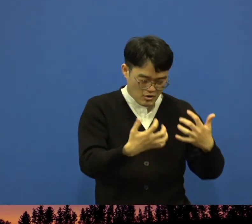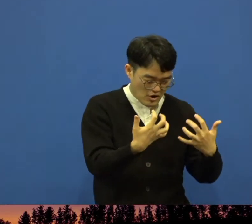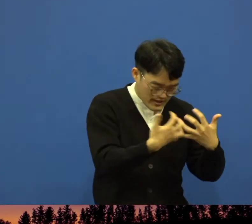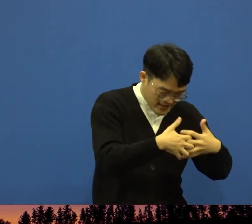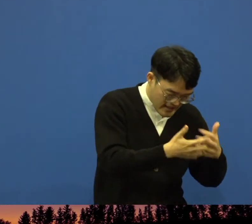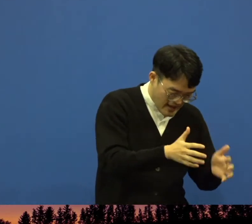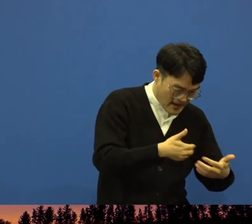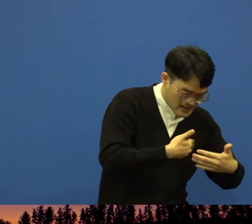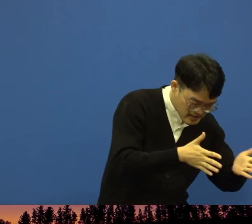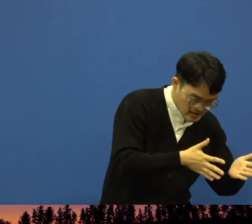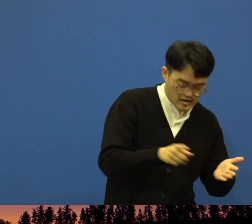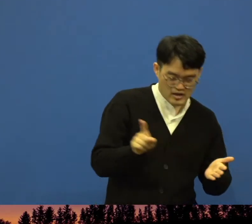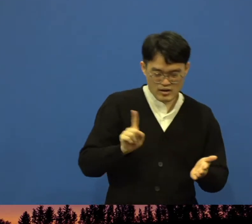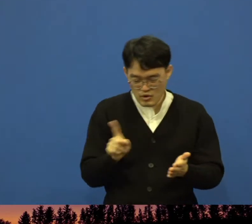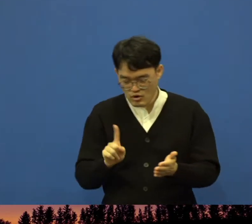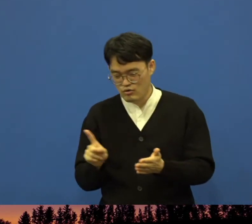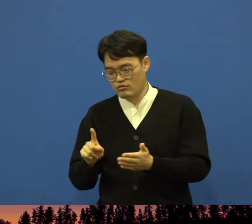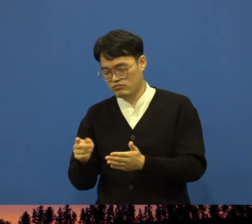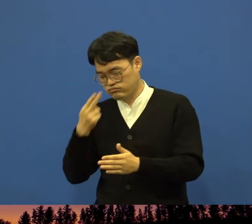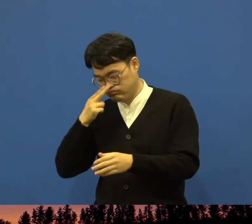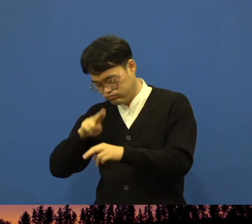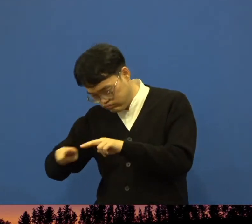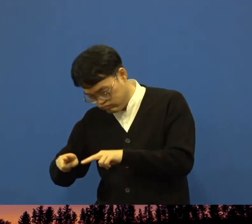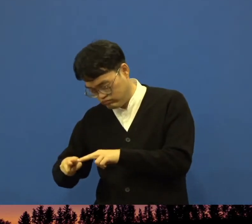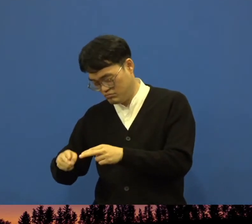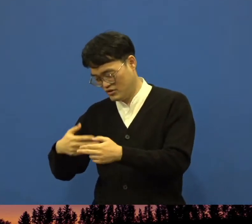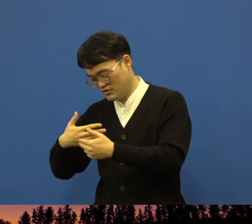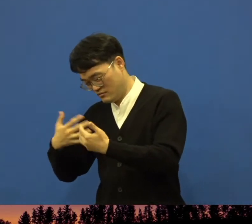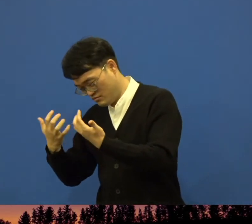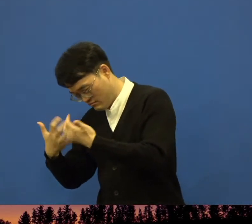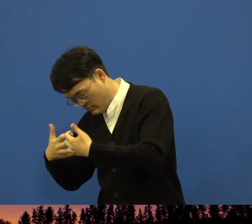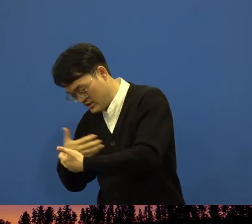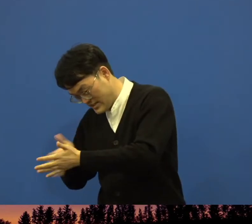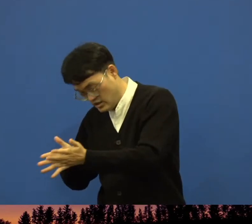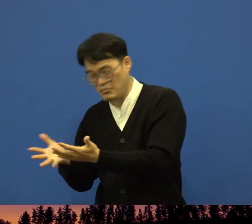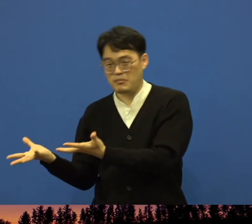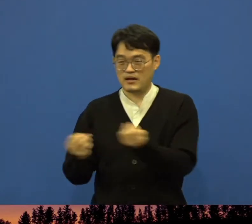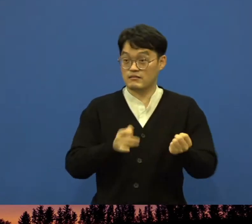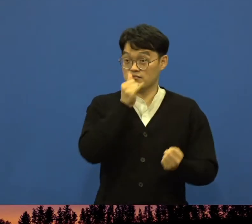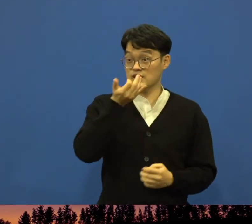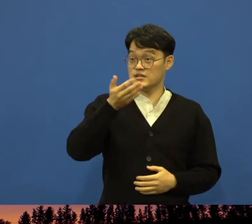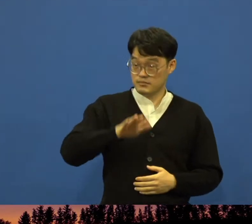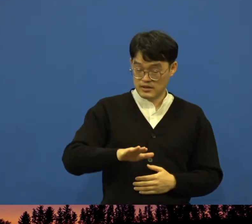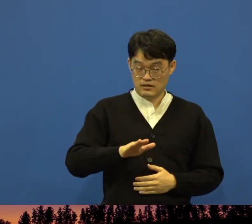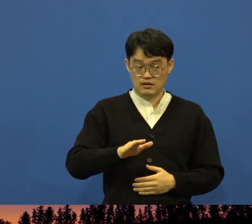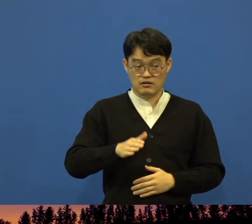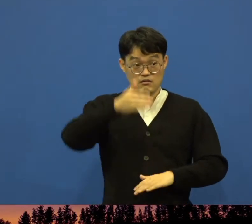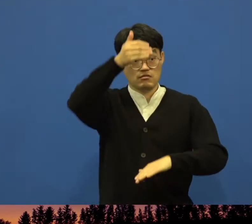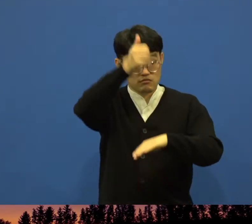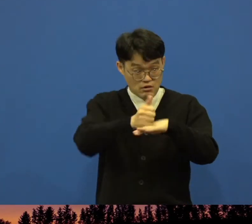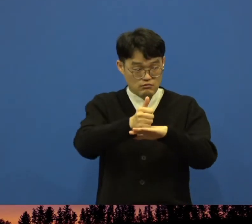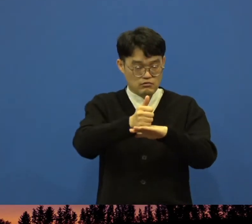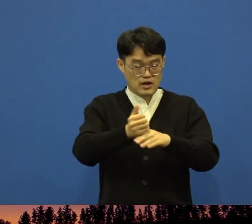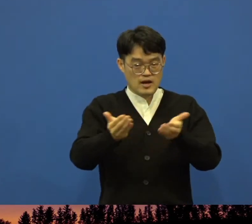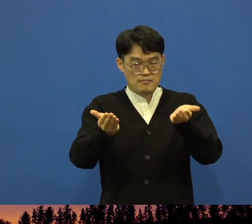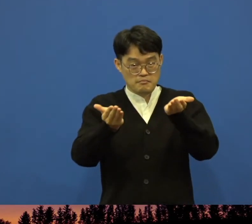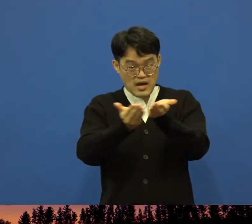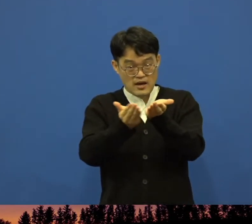중요한 일이 있지만 배를 가게 하는 여러 가지 그런 기계실들이 있지만